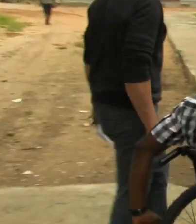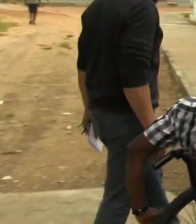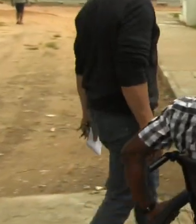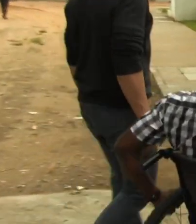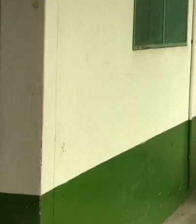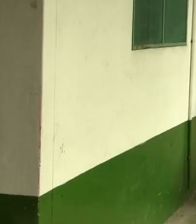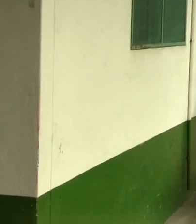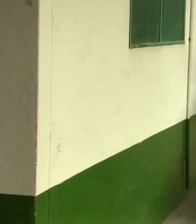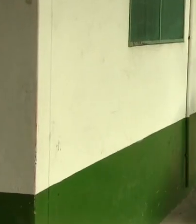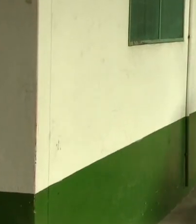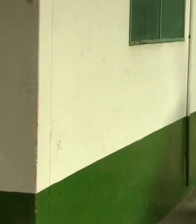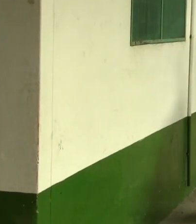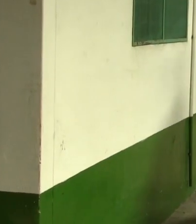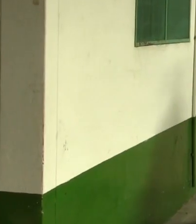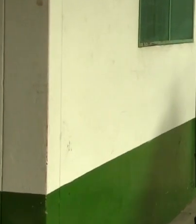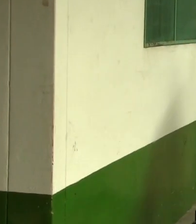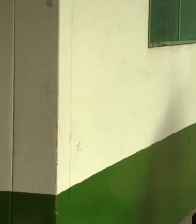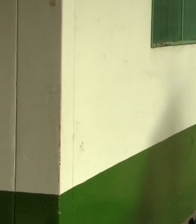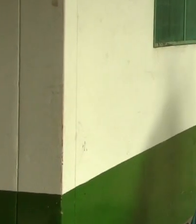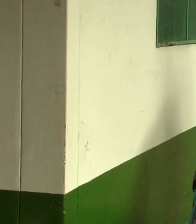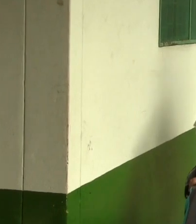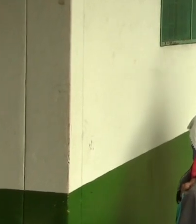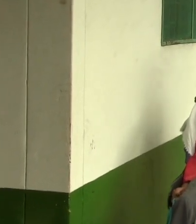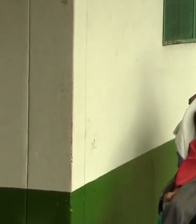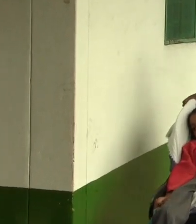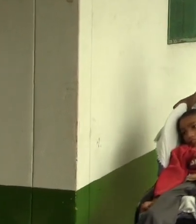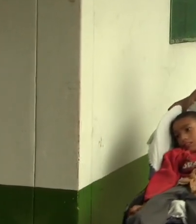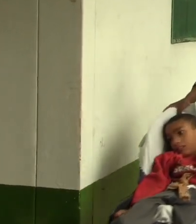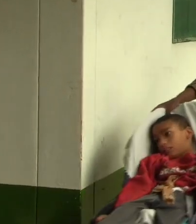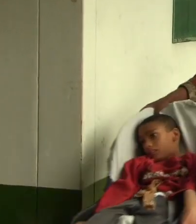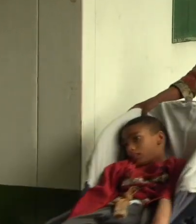o primeiro.